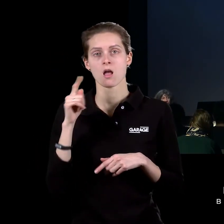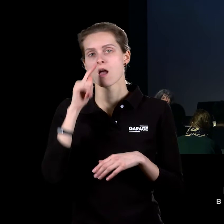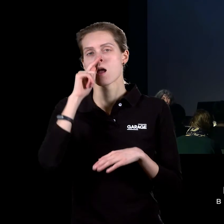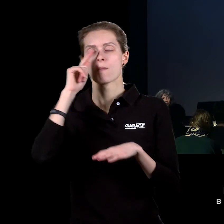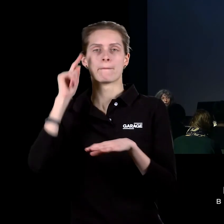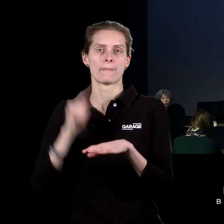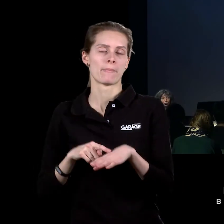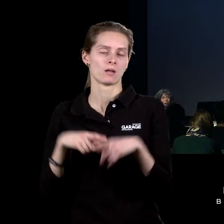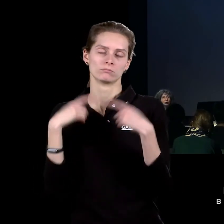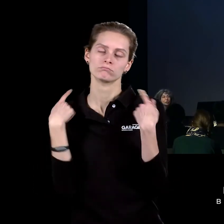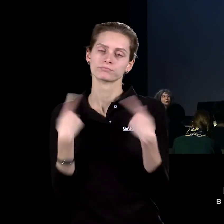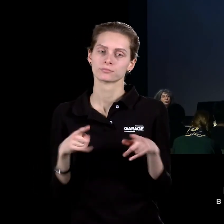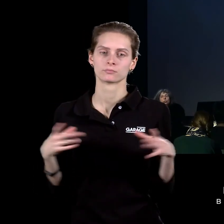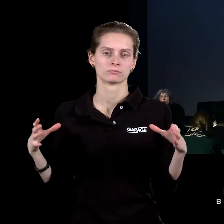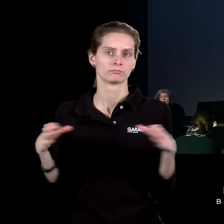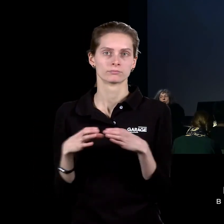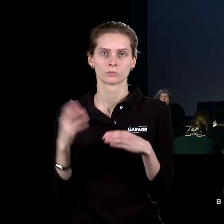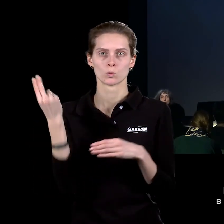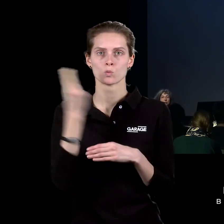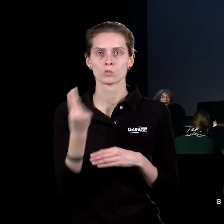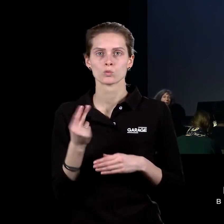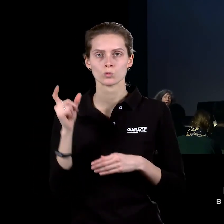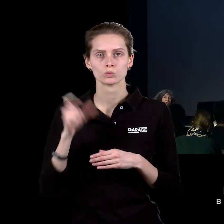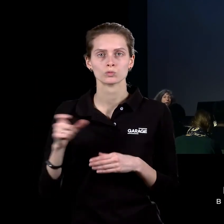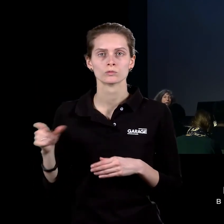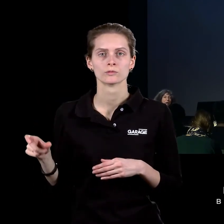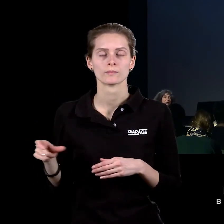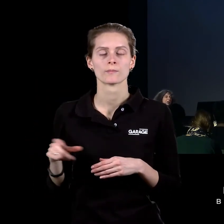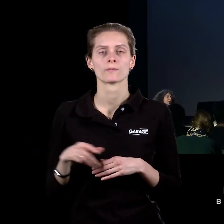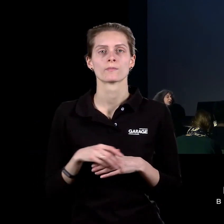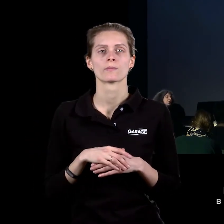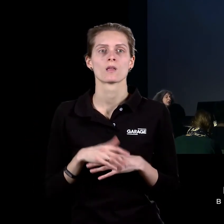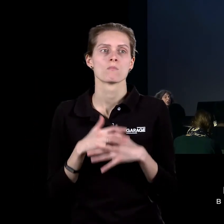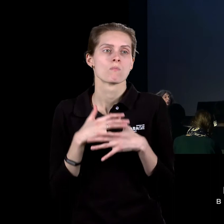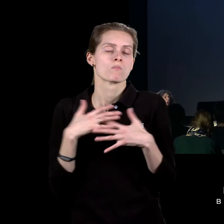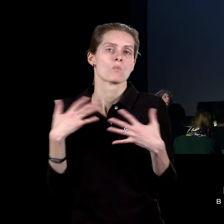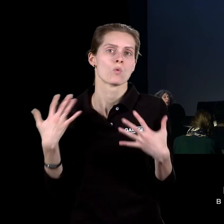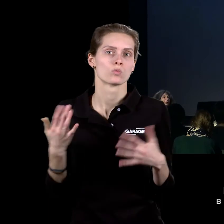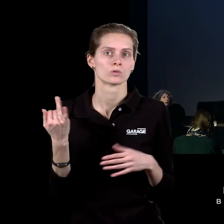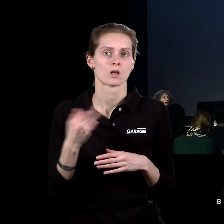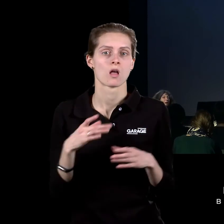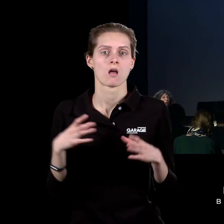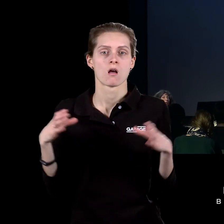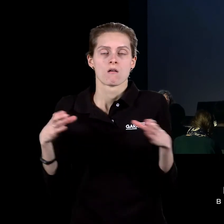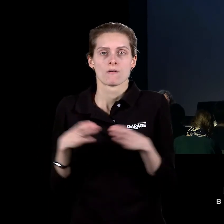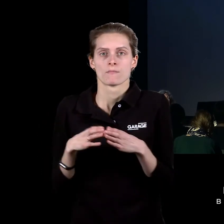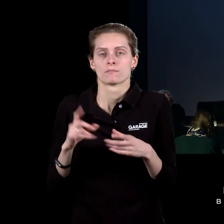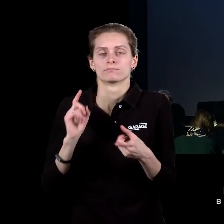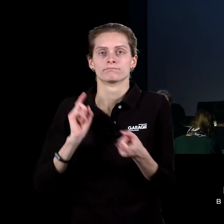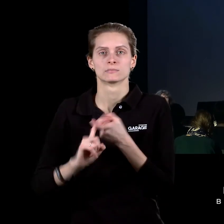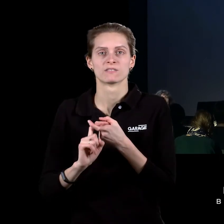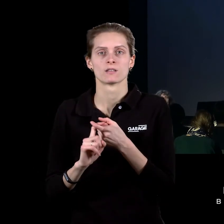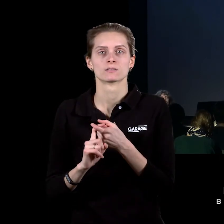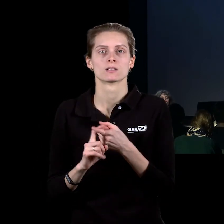она попадает в совершенно другой круг художников. Круг художников тогда наиболее, может быть, интересный. Это круг, связанный